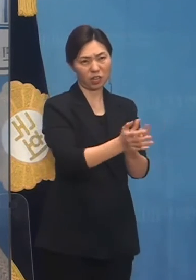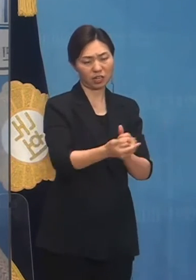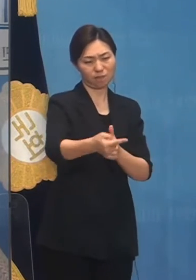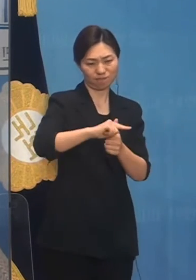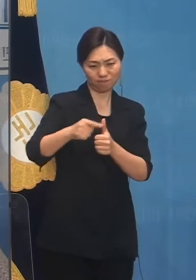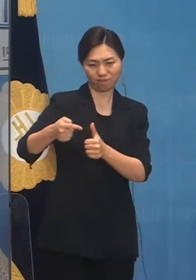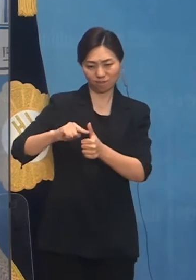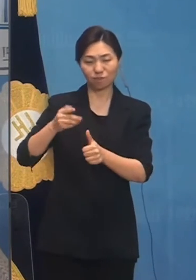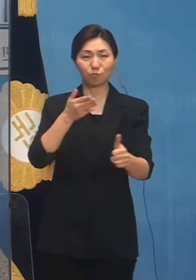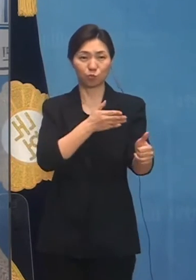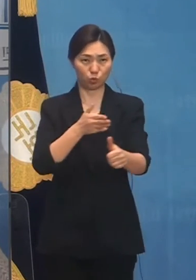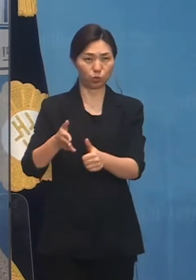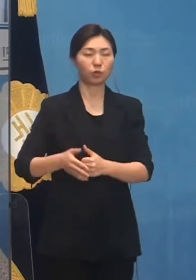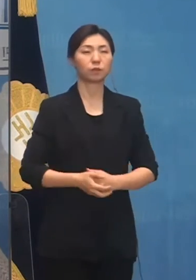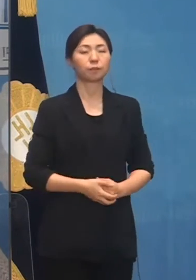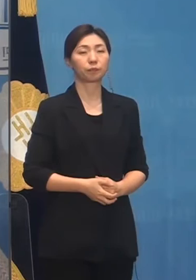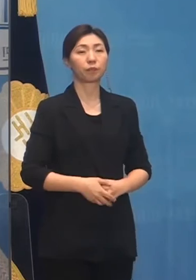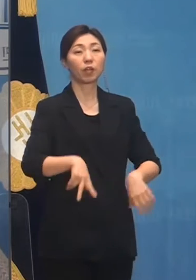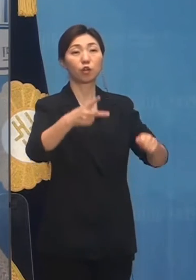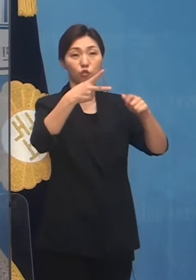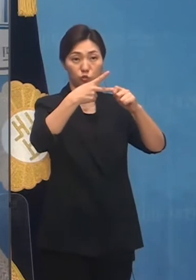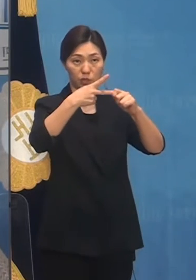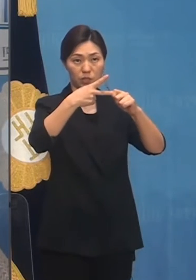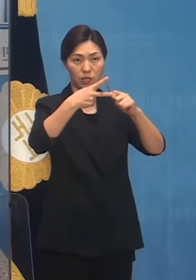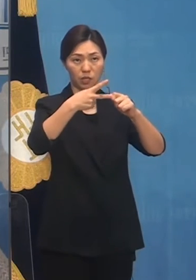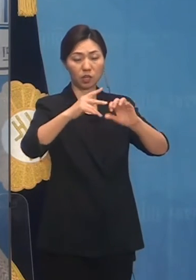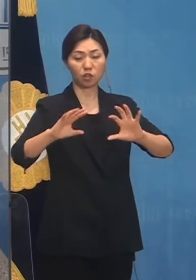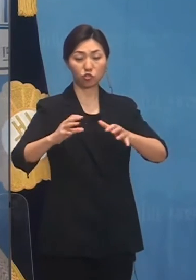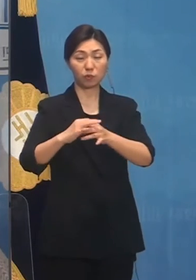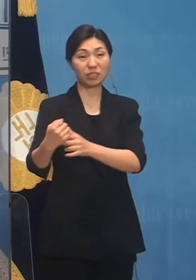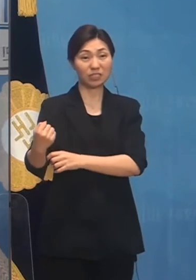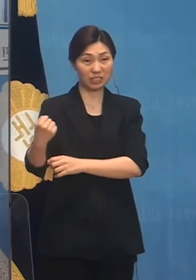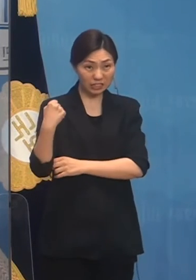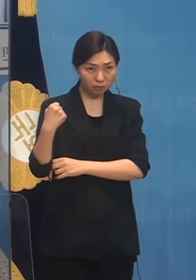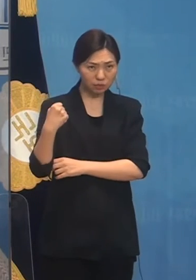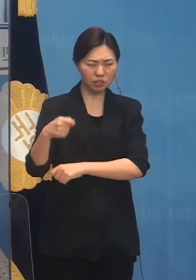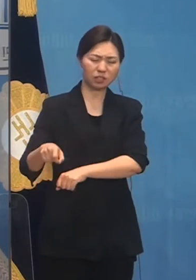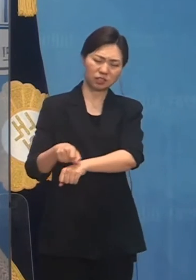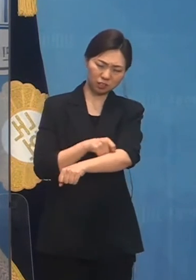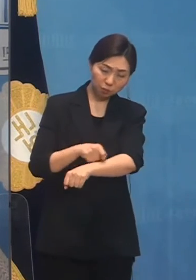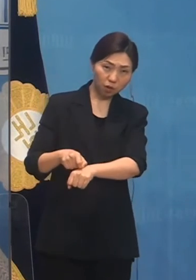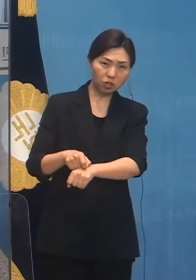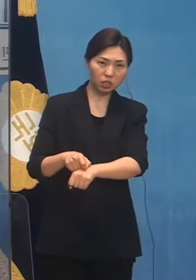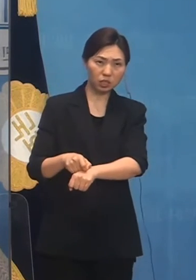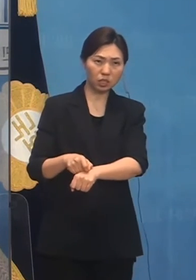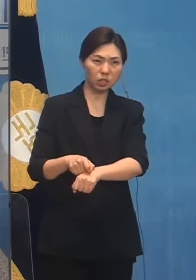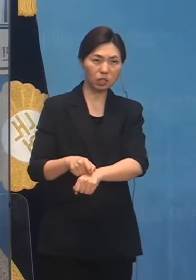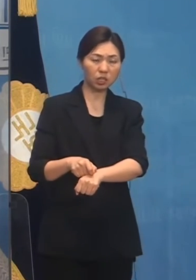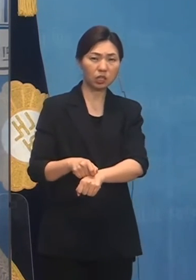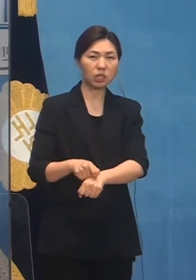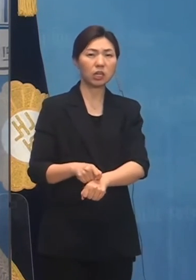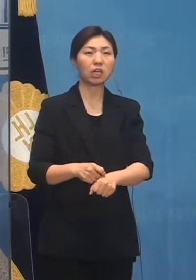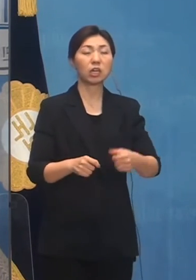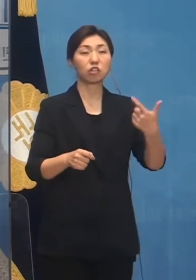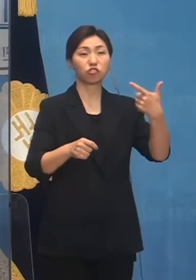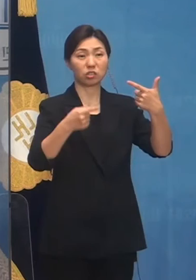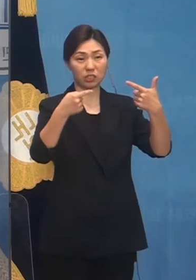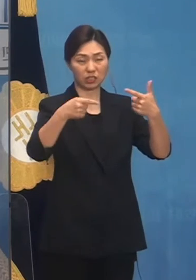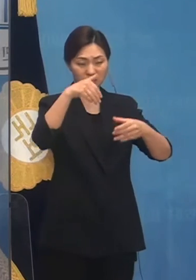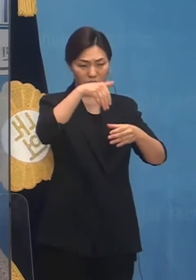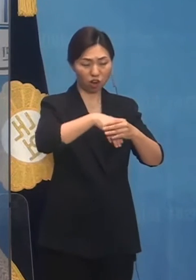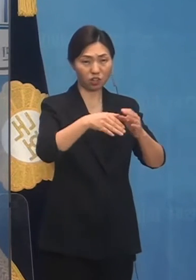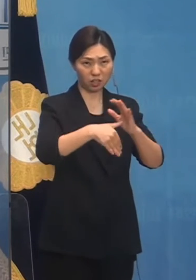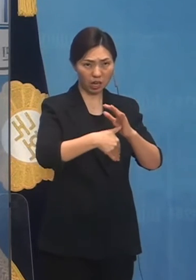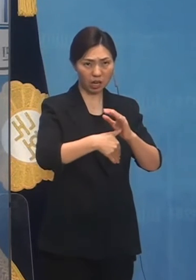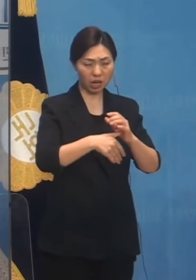요청드립니다. 둘째, 특히 국민의힘은 기초의회 중대선거구제법의